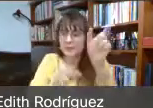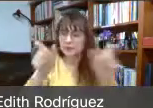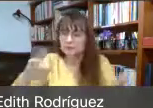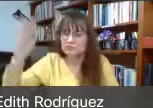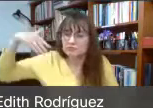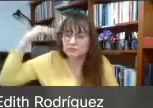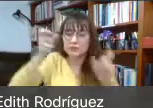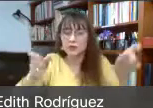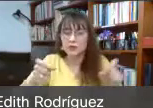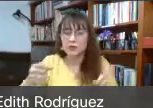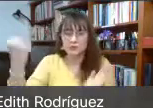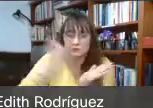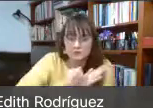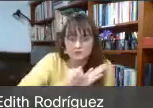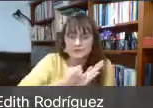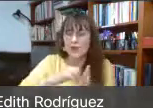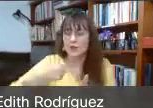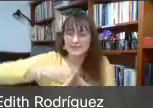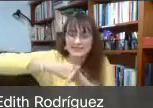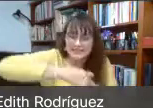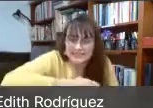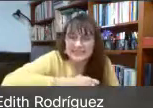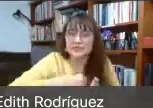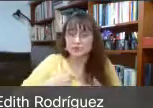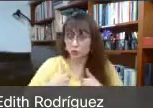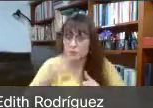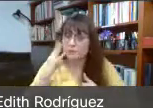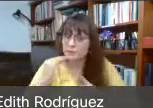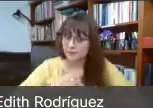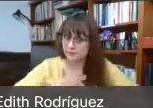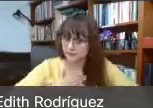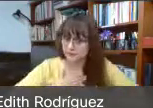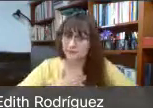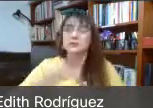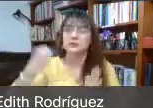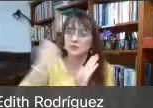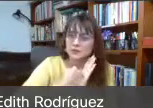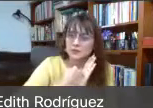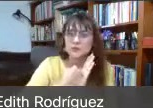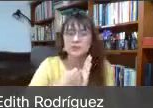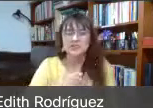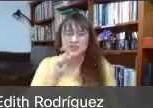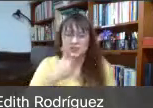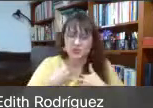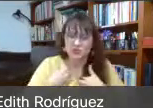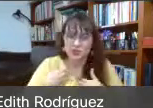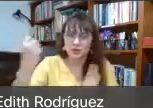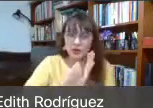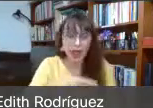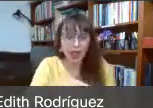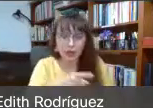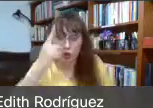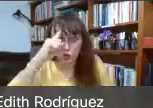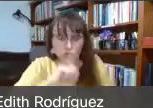Cuando era pequeña tuve muchas limitaciones, además porque y siempre es impuesto